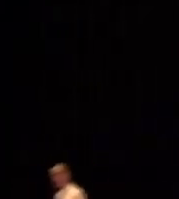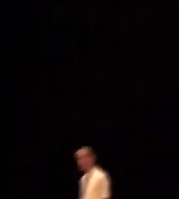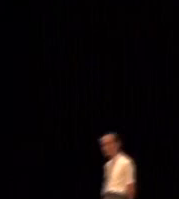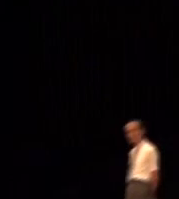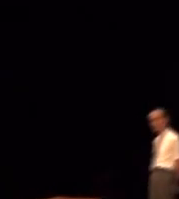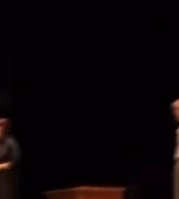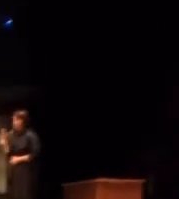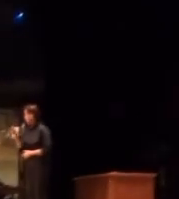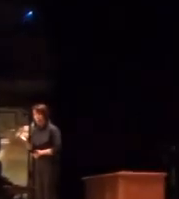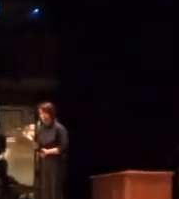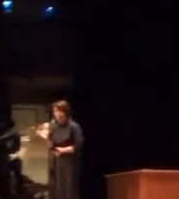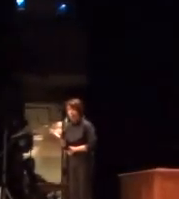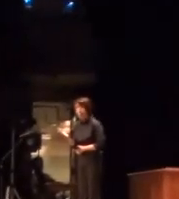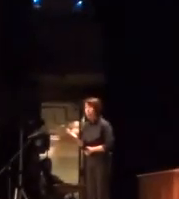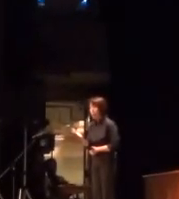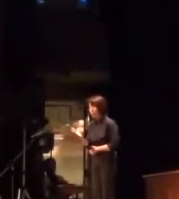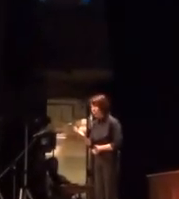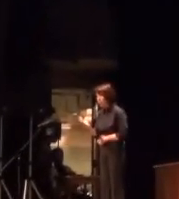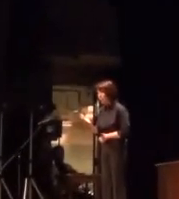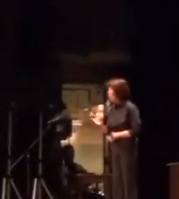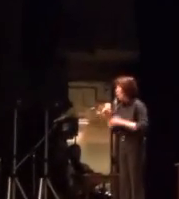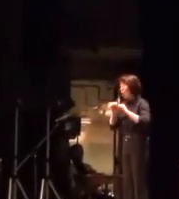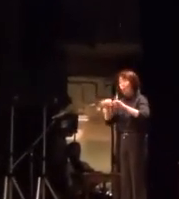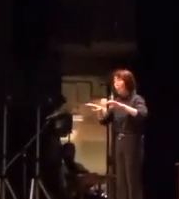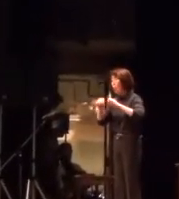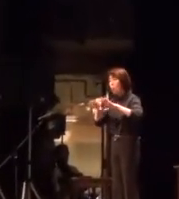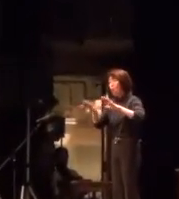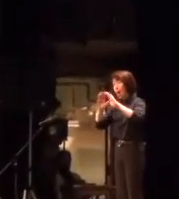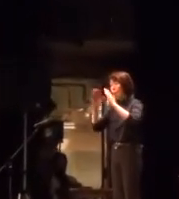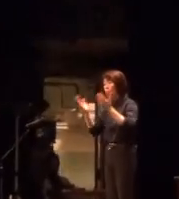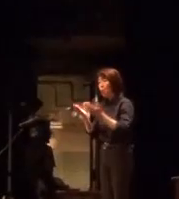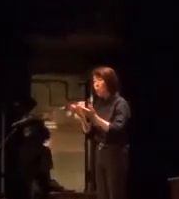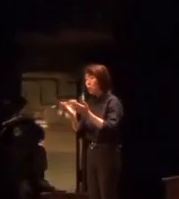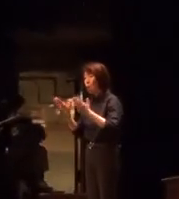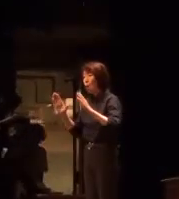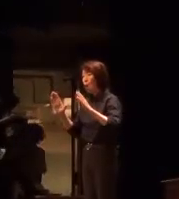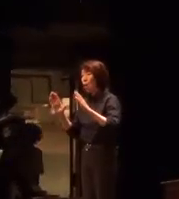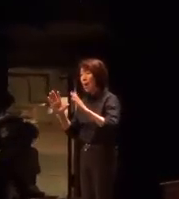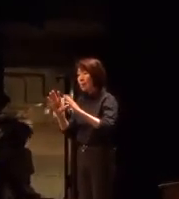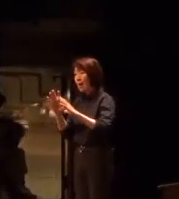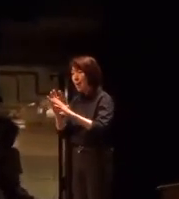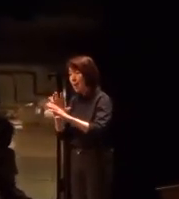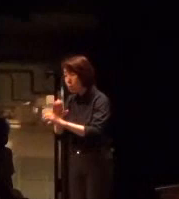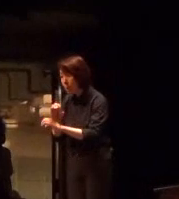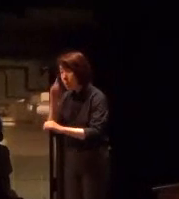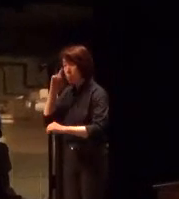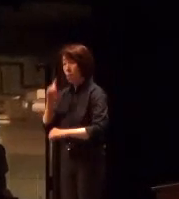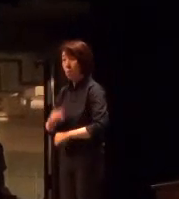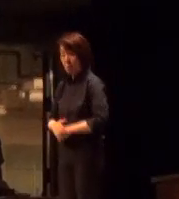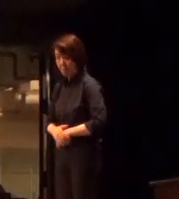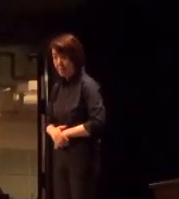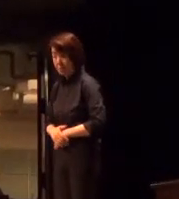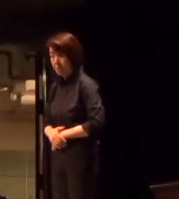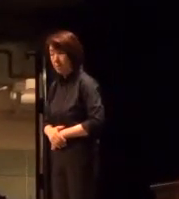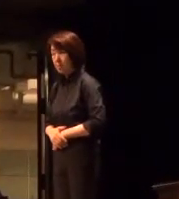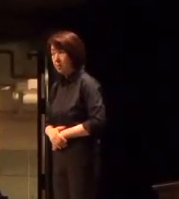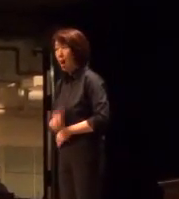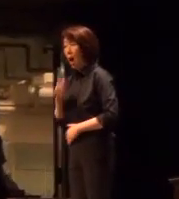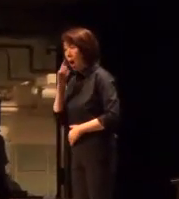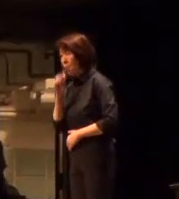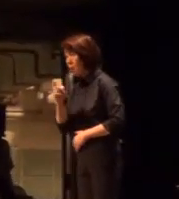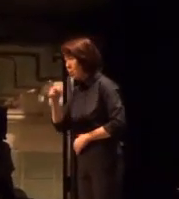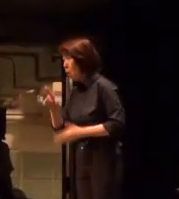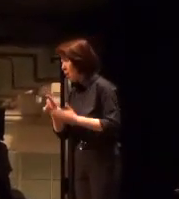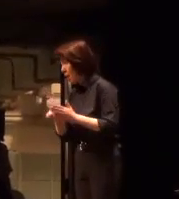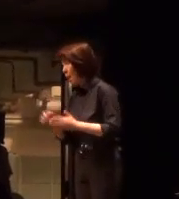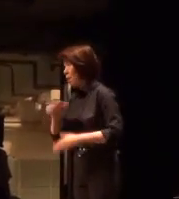のかということに関しても報道はほとんどなされなくなってきていると思います。そうであれば私たち